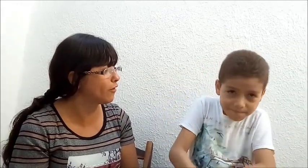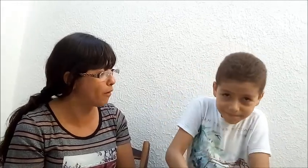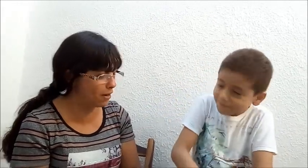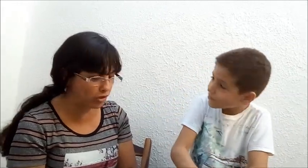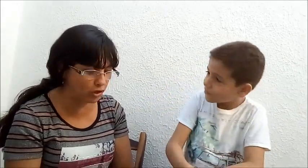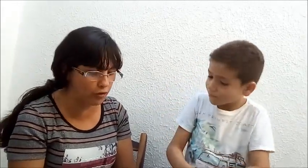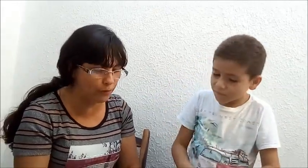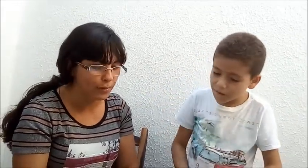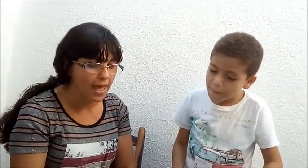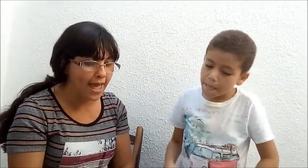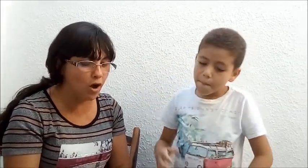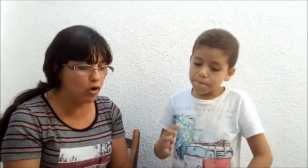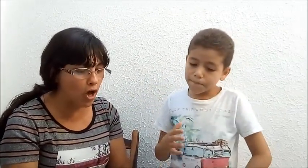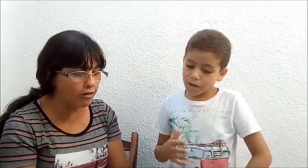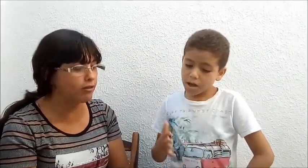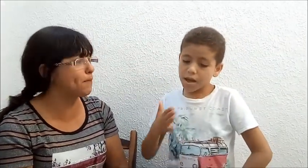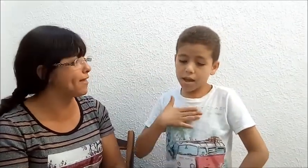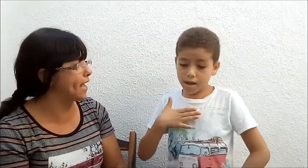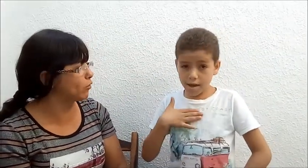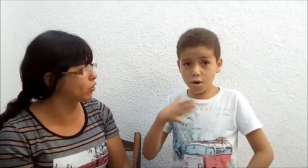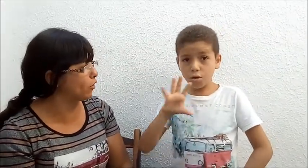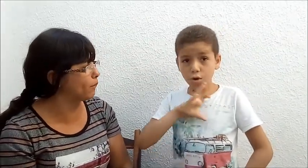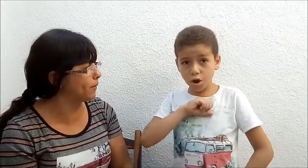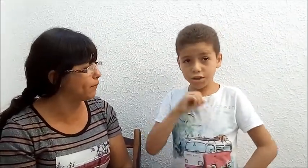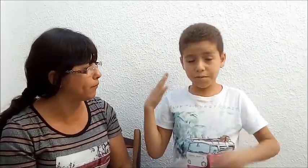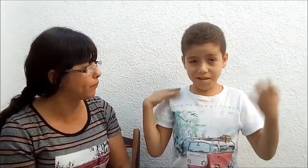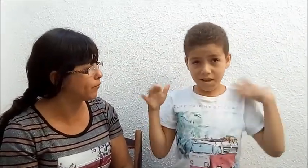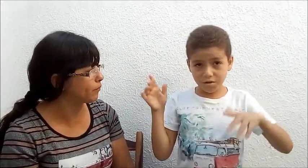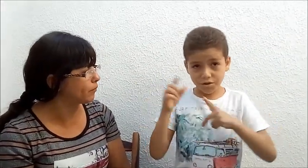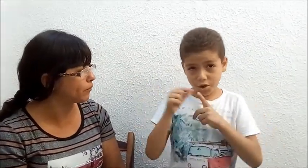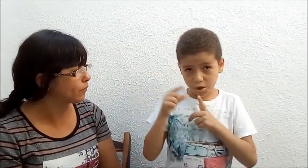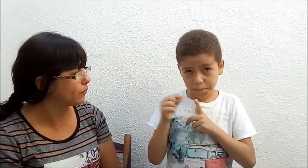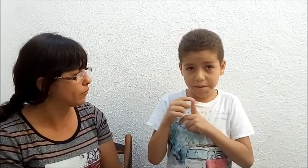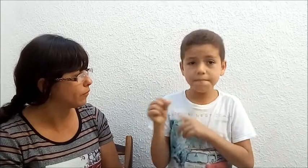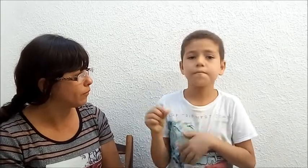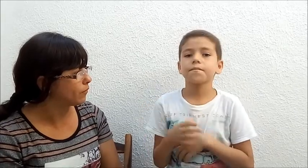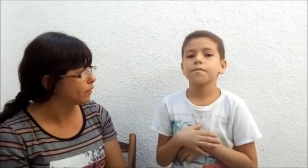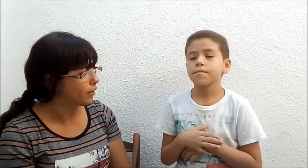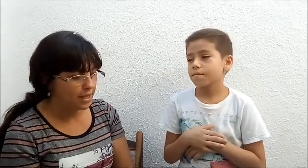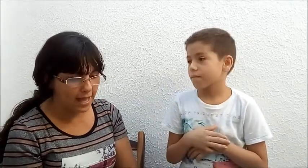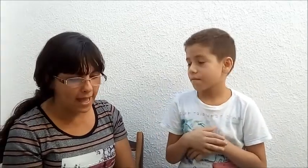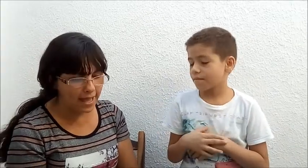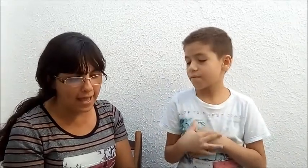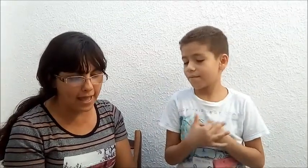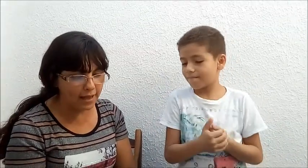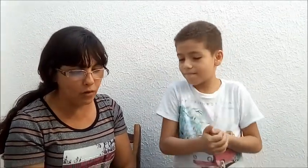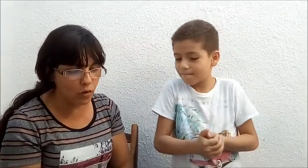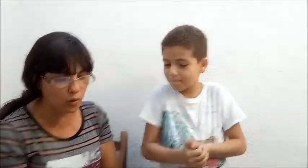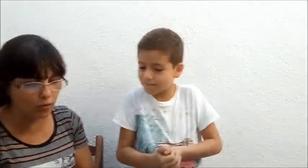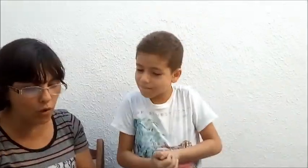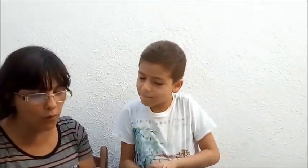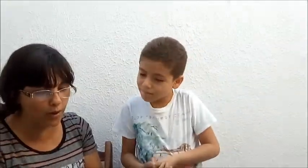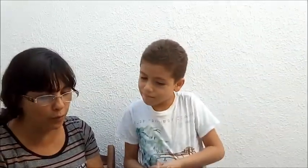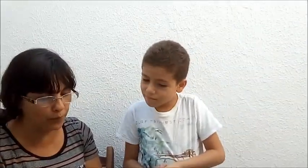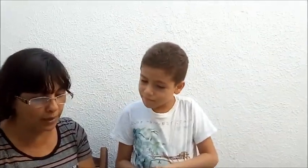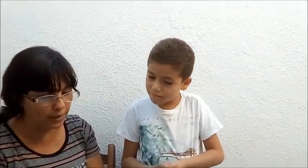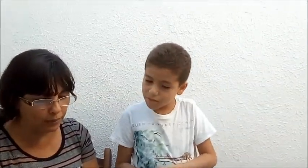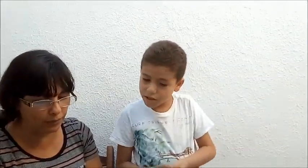Então, vamos lá de novo? Eu gosto de passear no shopping. gosto de passear no shopping. É, com meu primo.